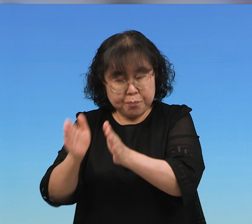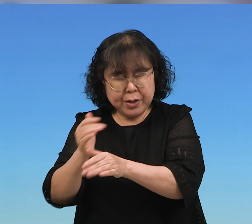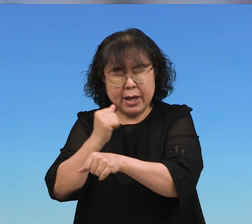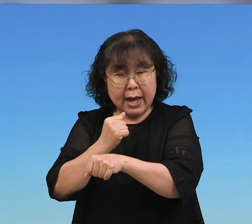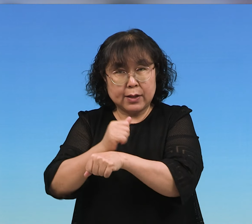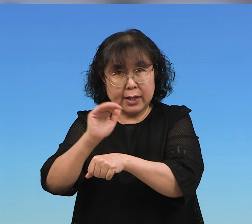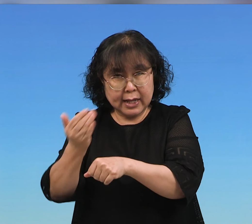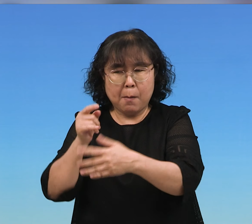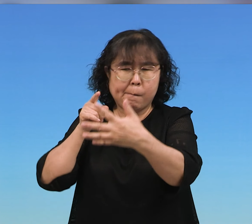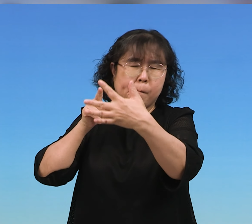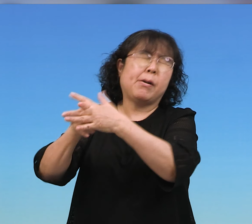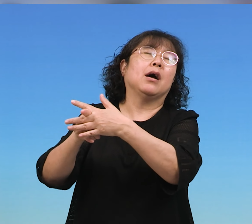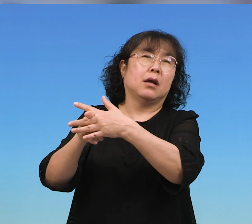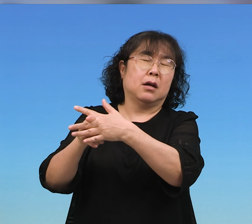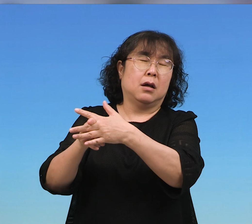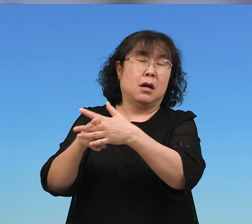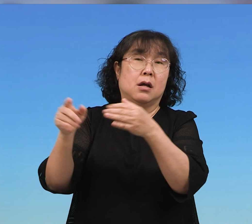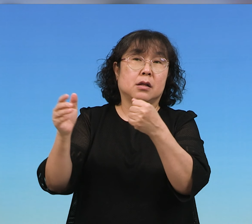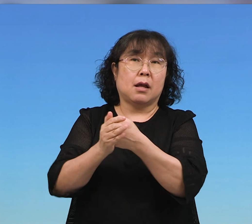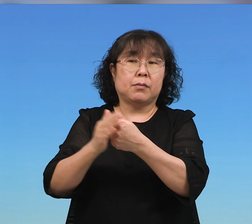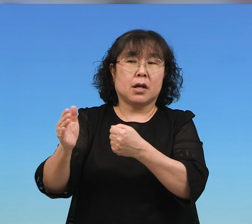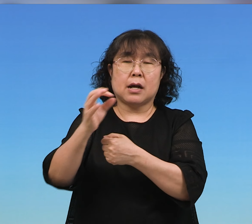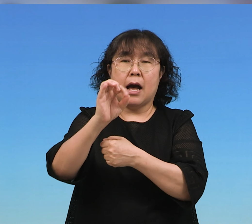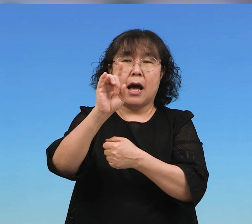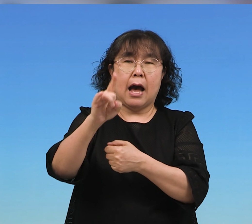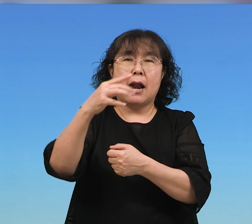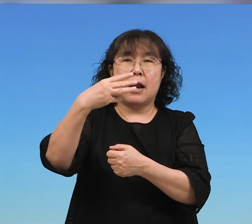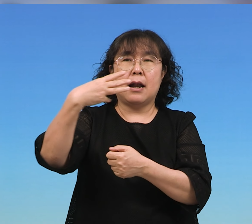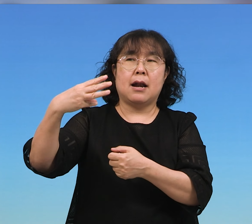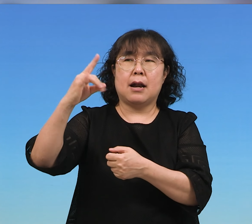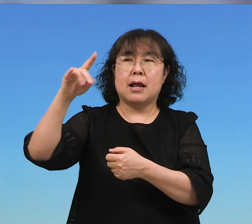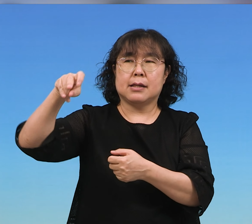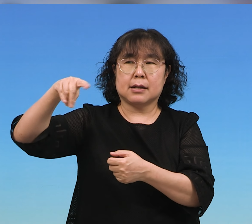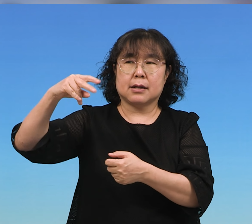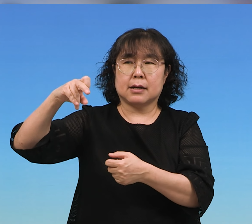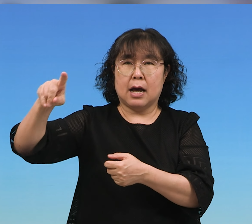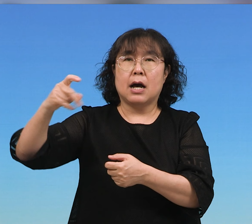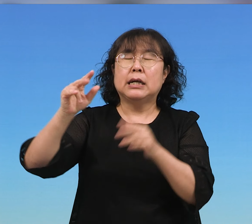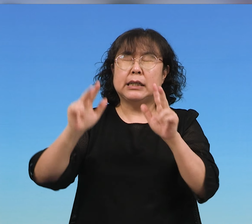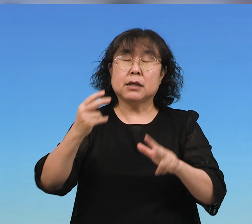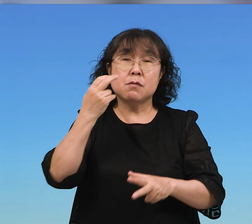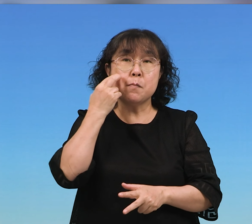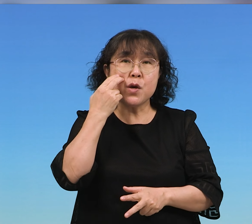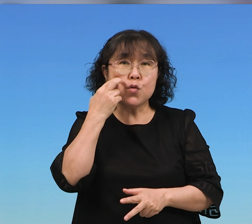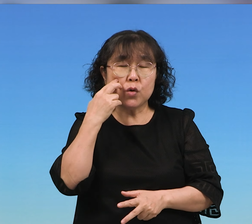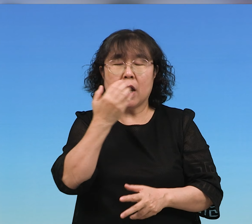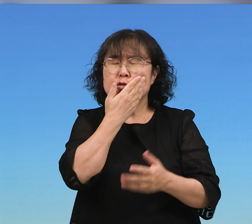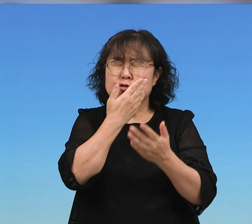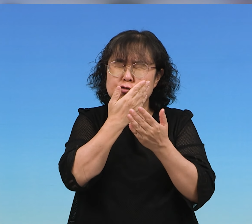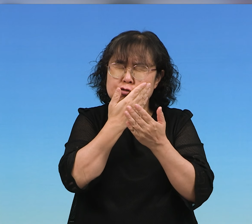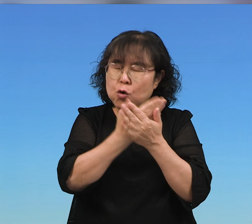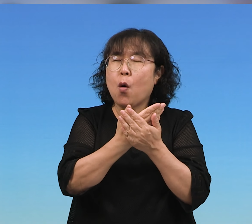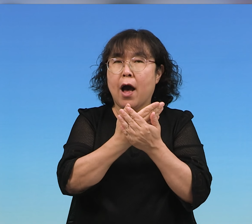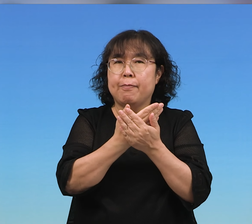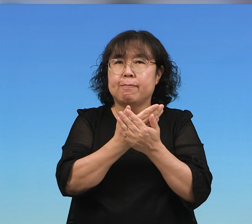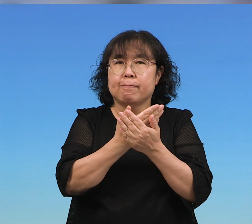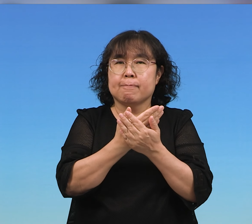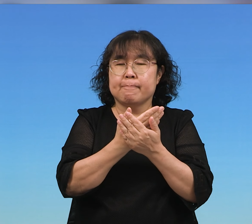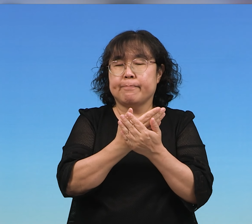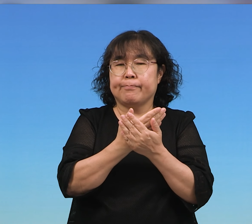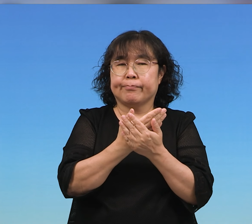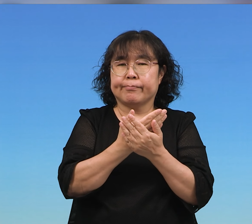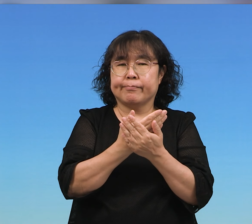이게 그대로 이게 주요해서 그 한 사람 지도자의 영향력이 이렇게 중요한 거 아닙니까?